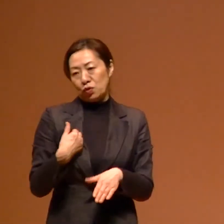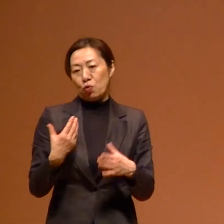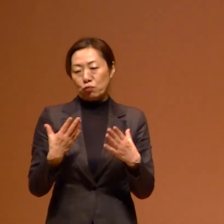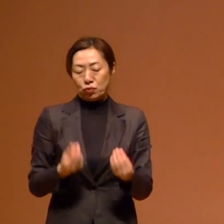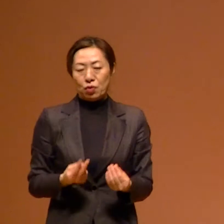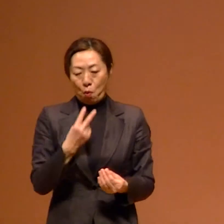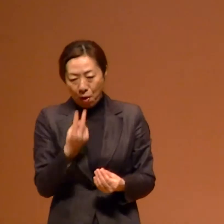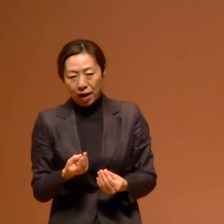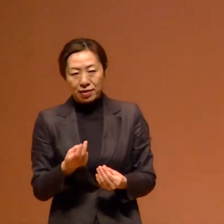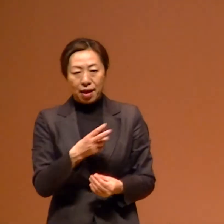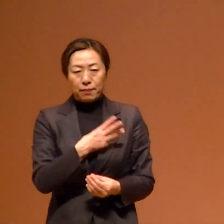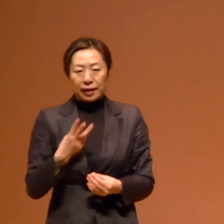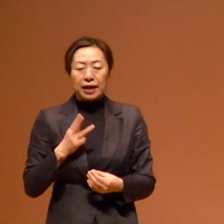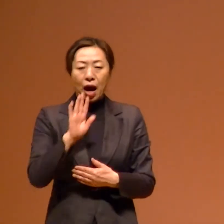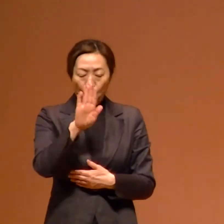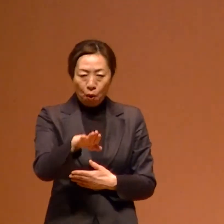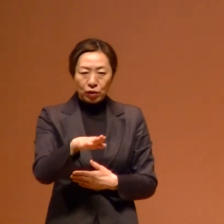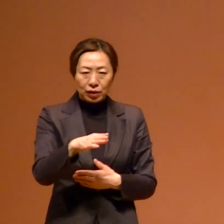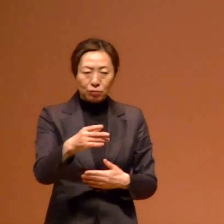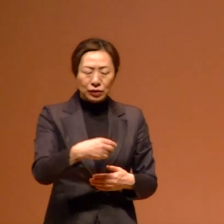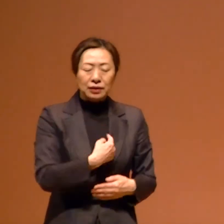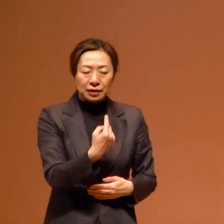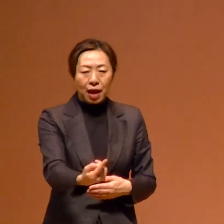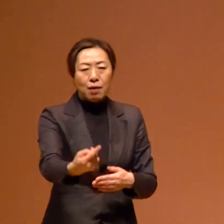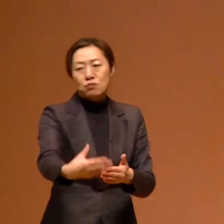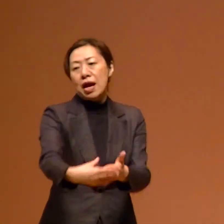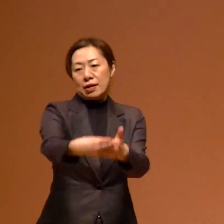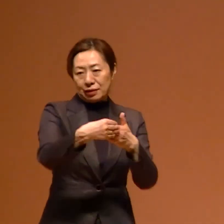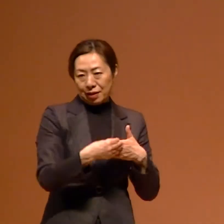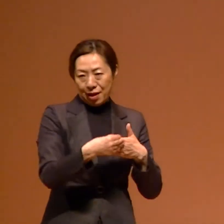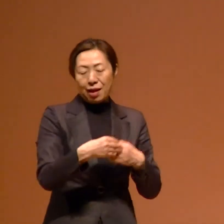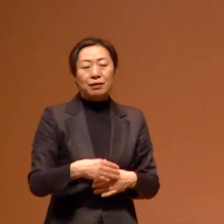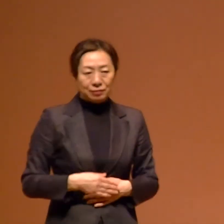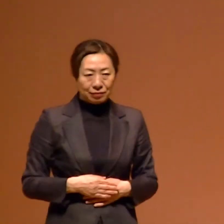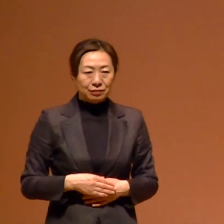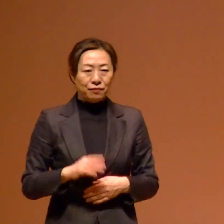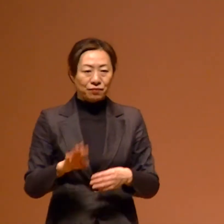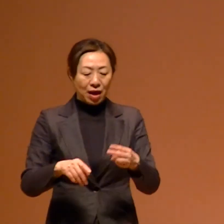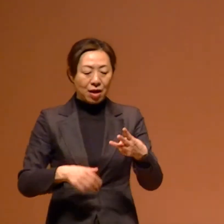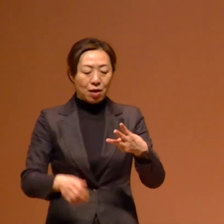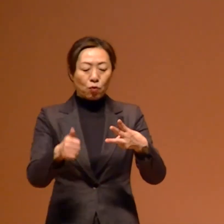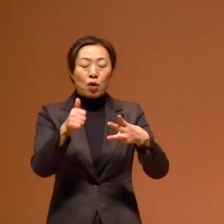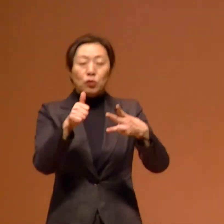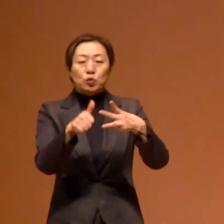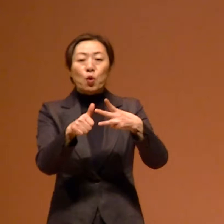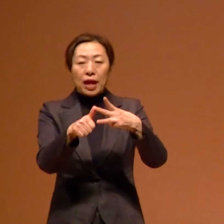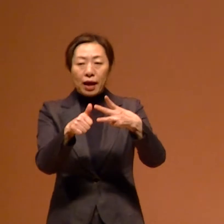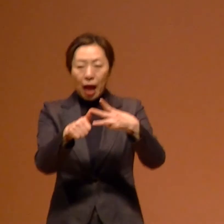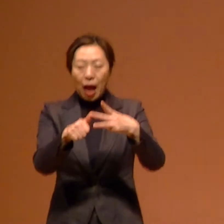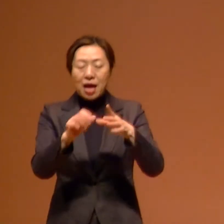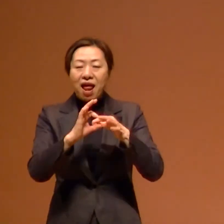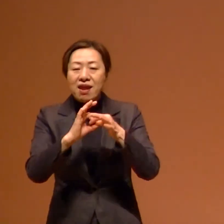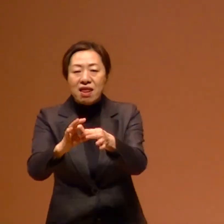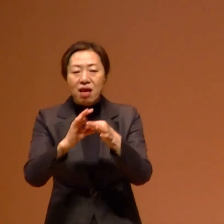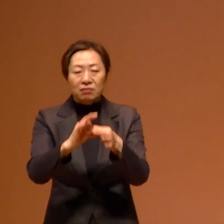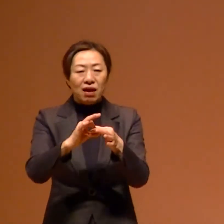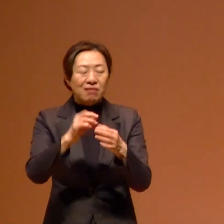に迎えに行って、で今度は長男がずっと連絡がつかなくて、